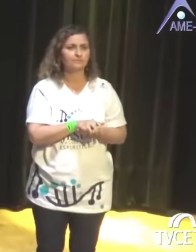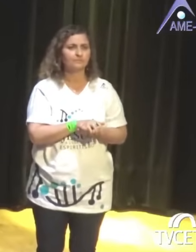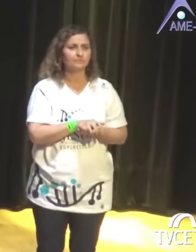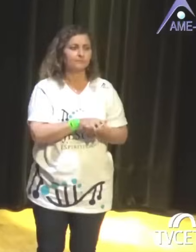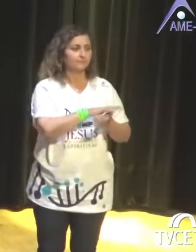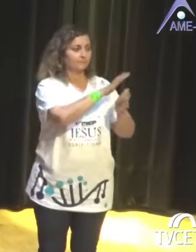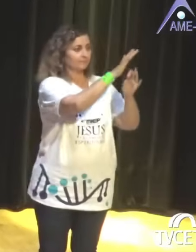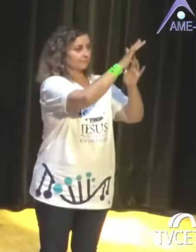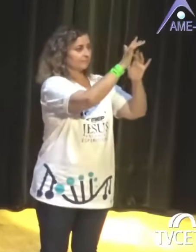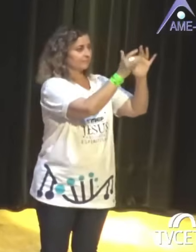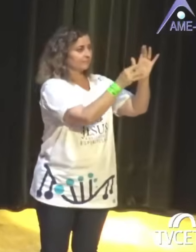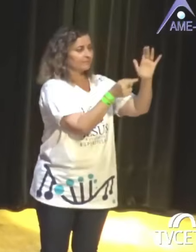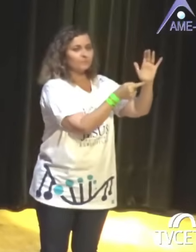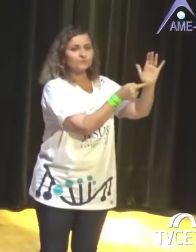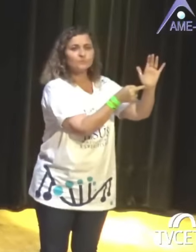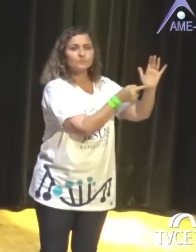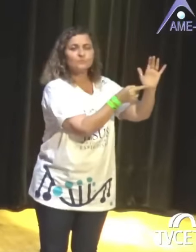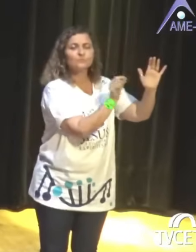Jesus não é